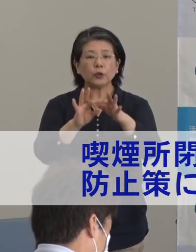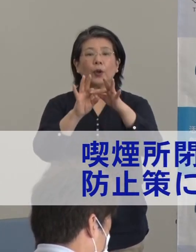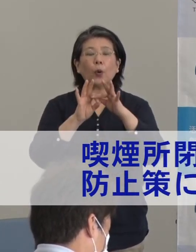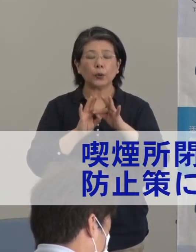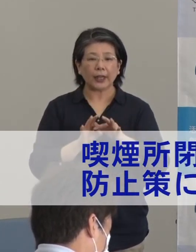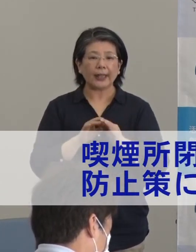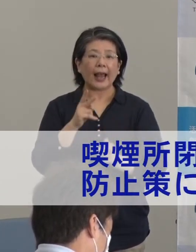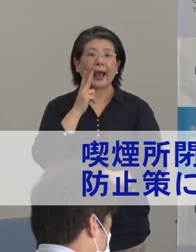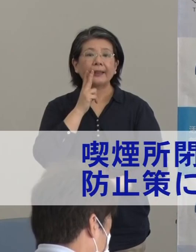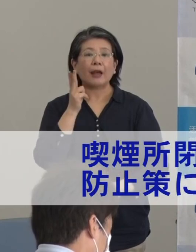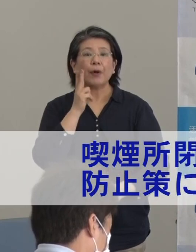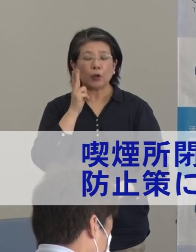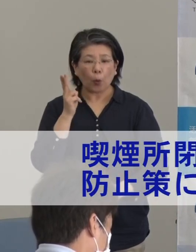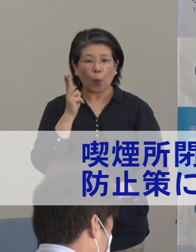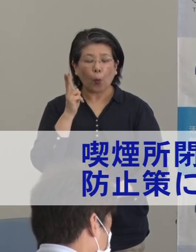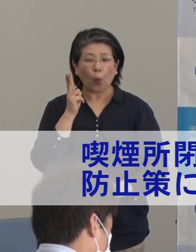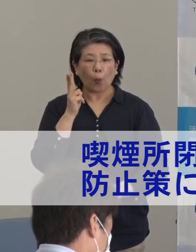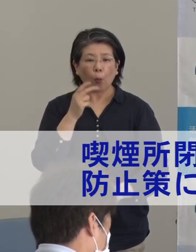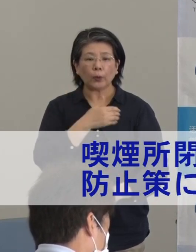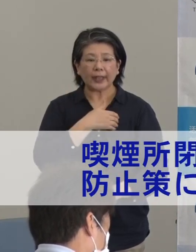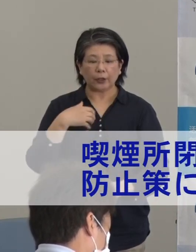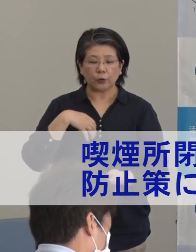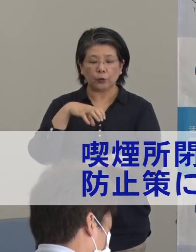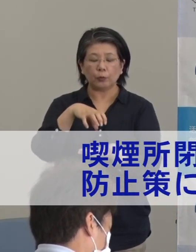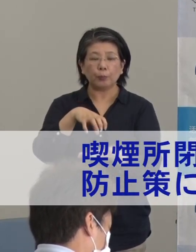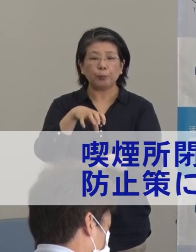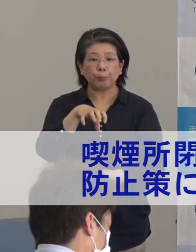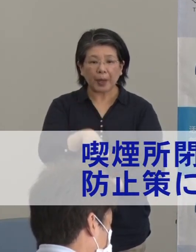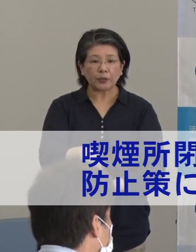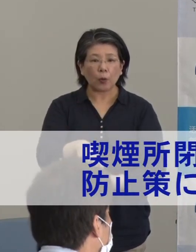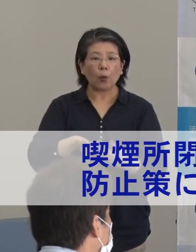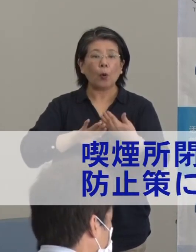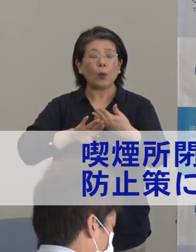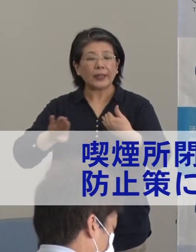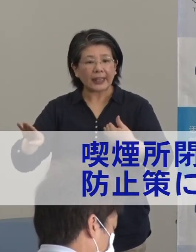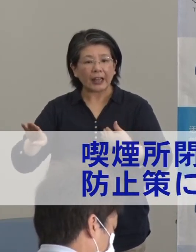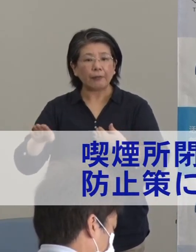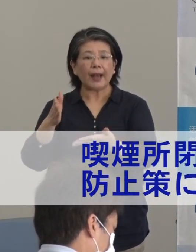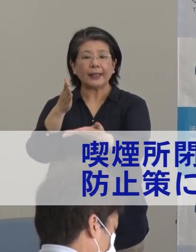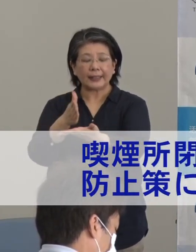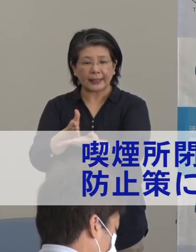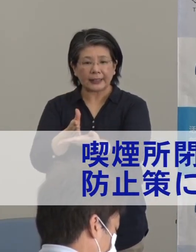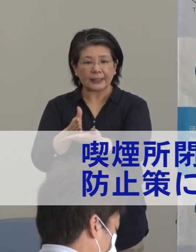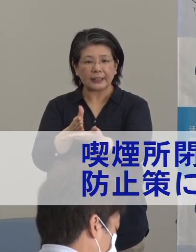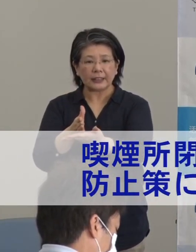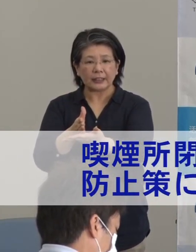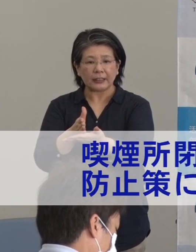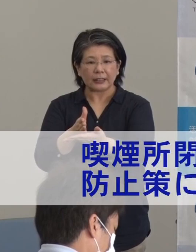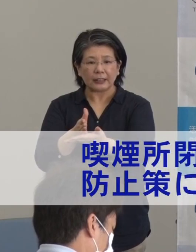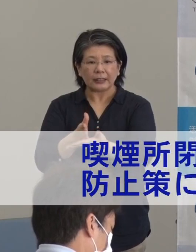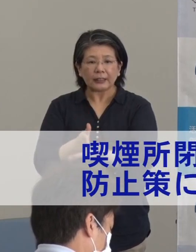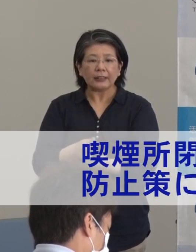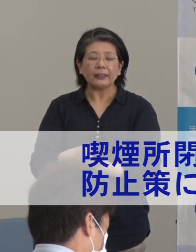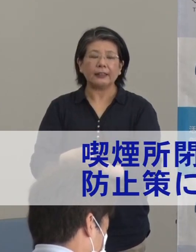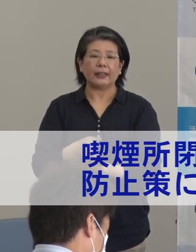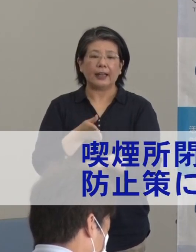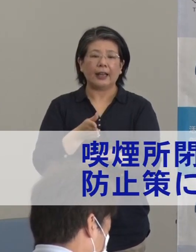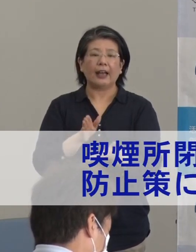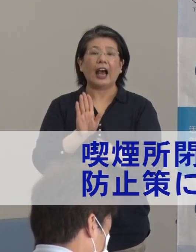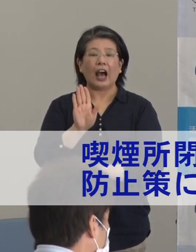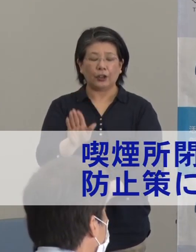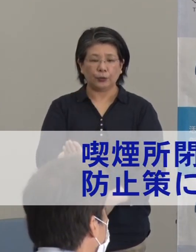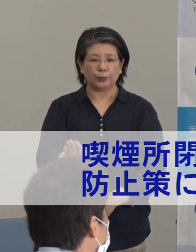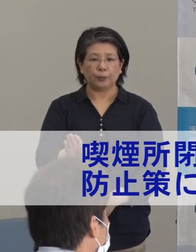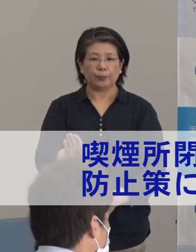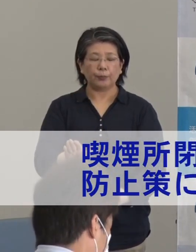のは、もう従来通り徹底していただくと。で、そのために、この閉鎖している灰皿とか、その周辺の状況につきましても、まあ、1